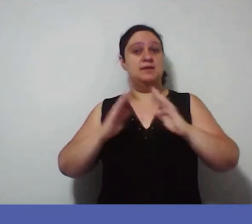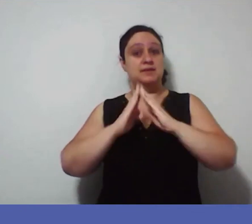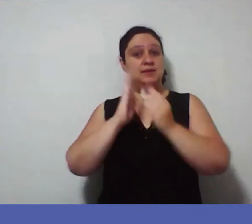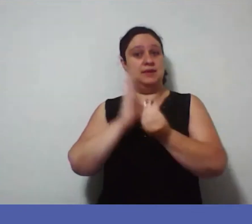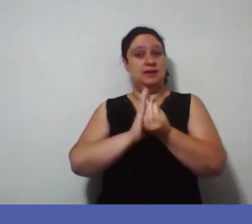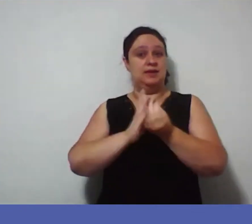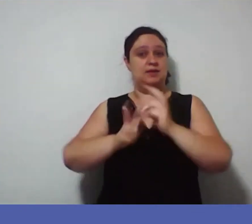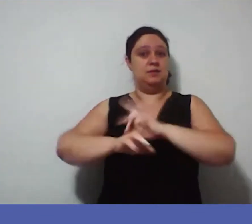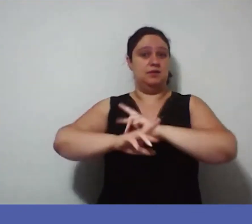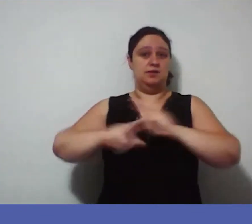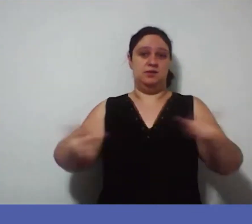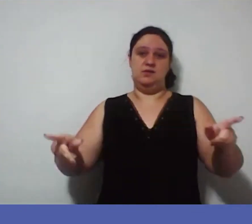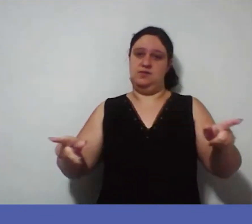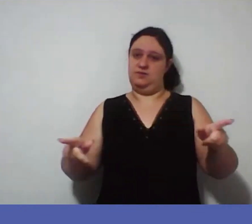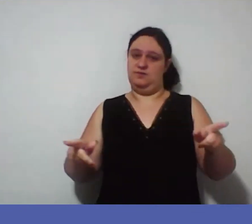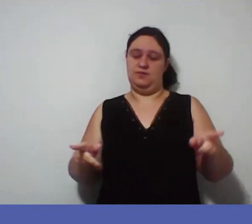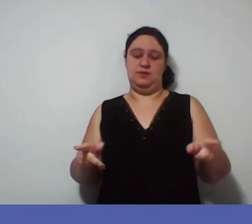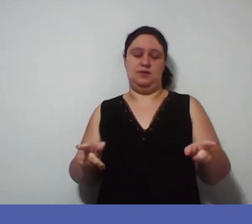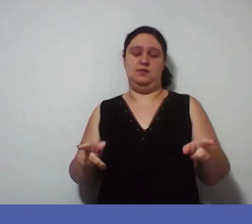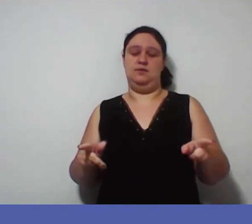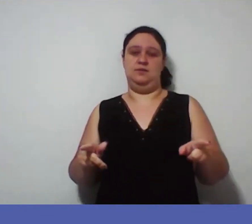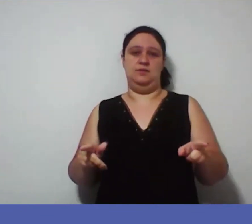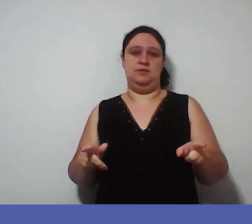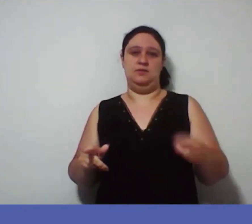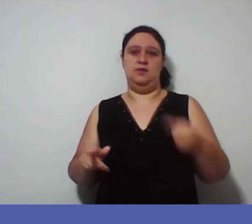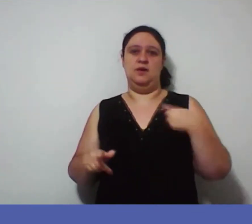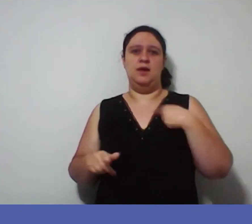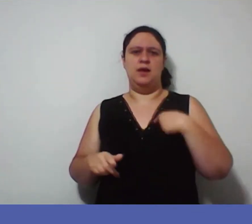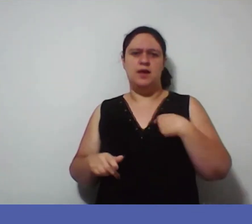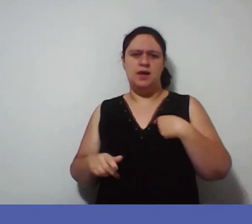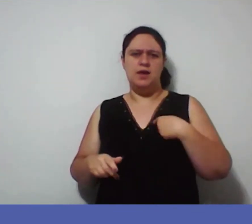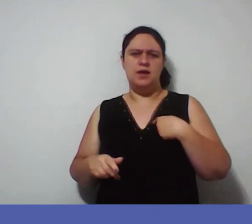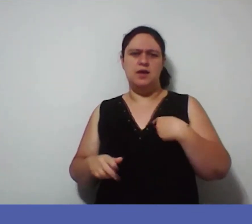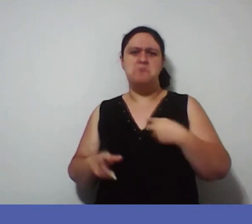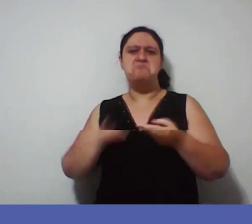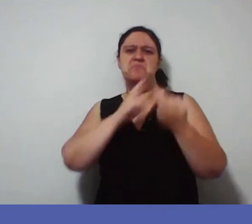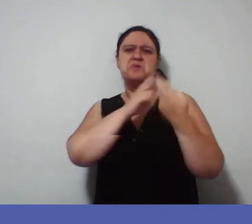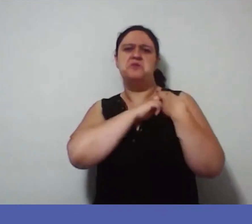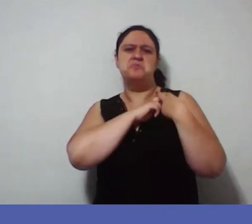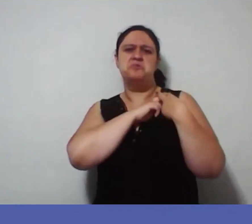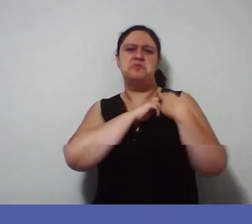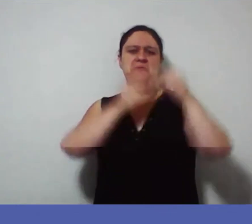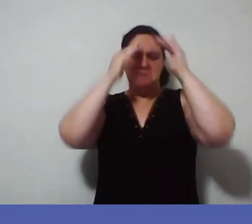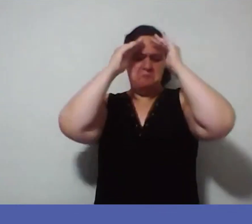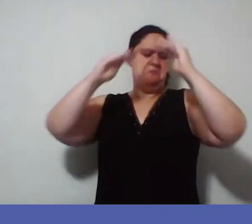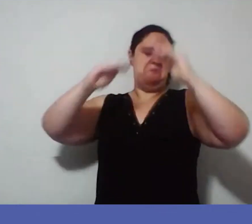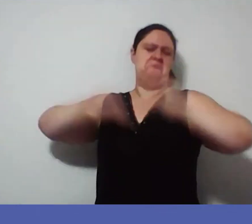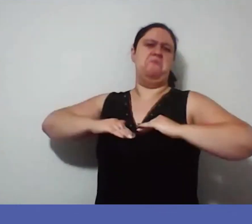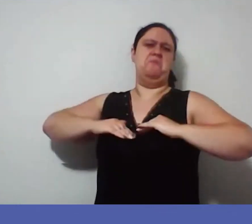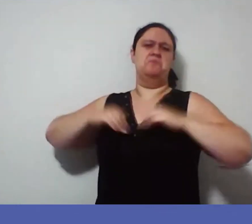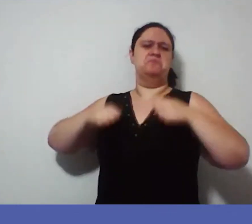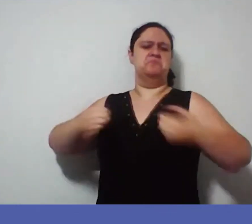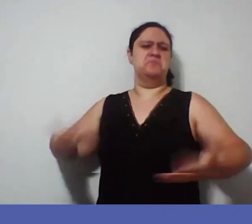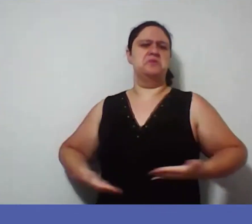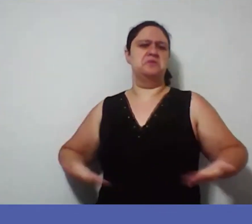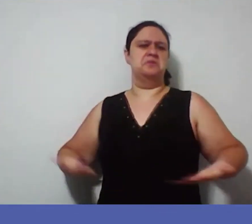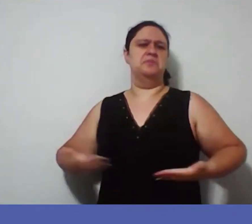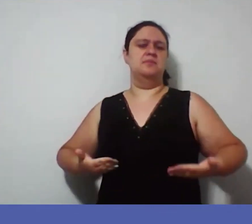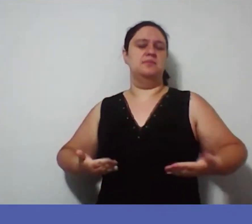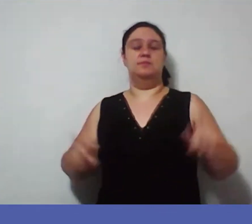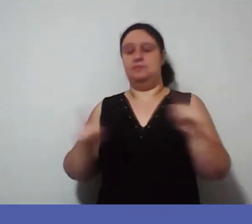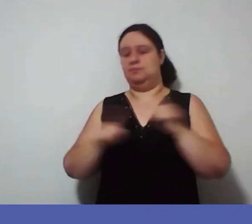assim na igreja. Eu sou irmão responsável, obedeça a mim, você tem que me servir. Irmão, não é com essa